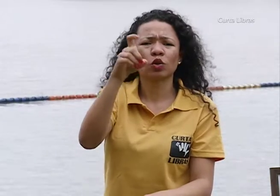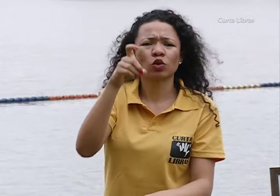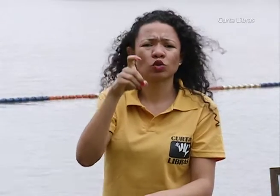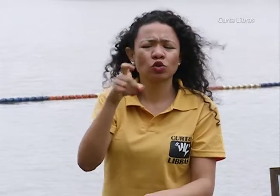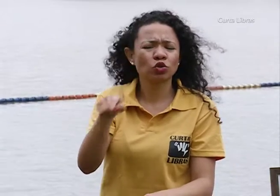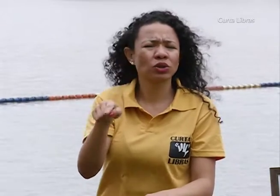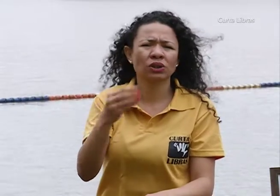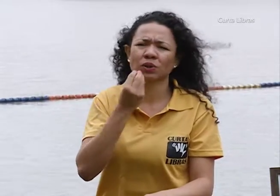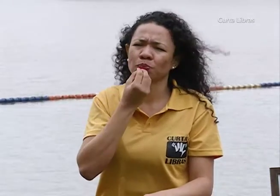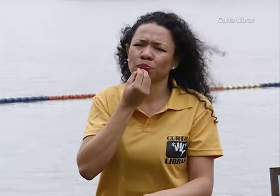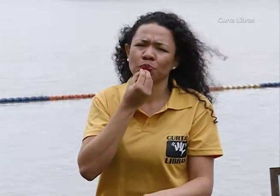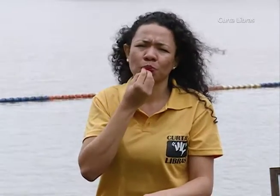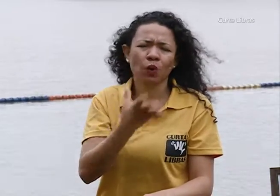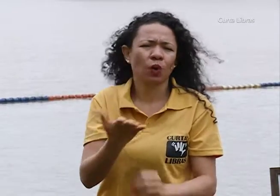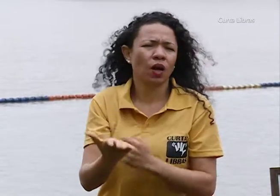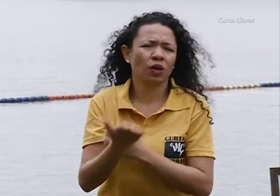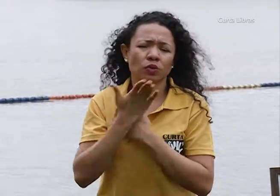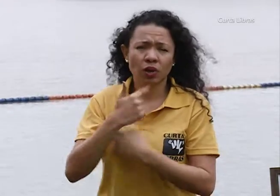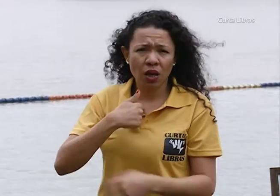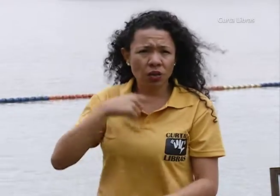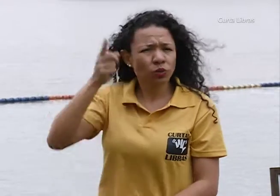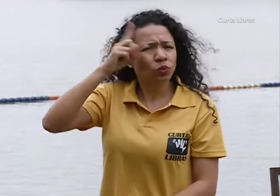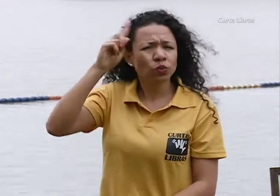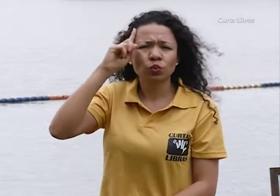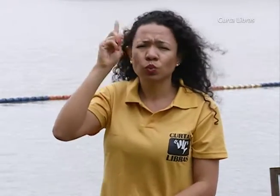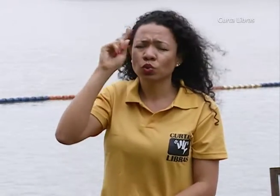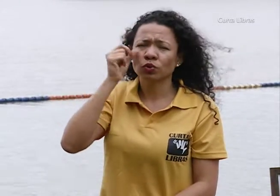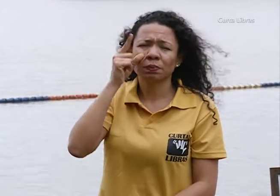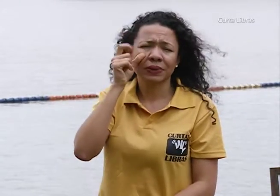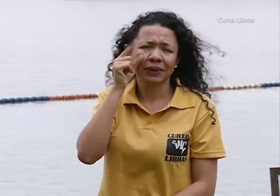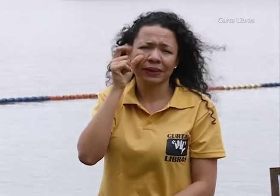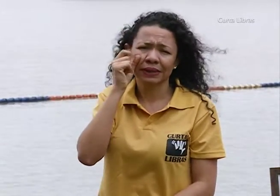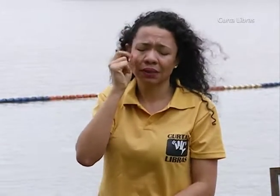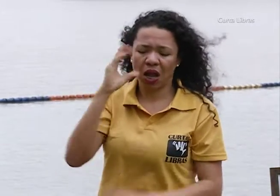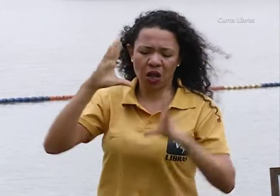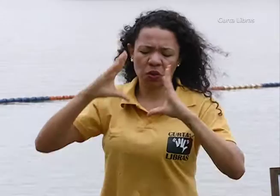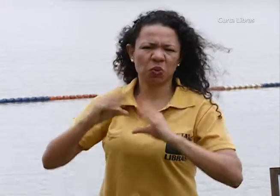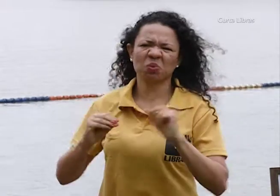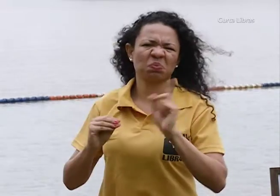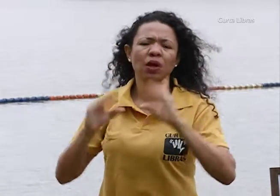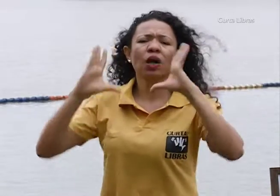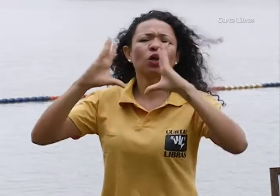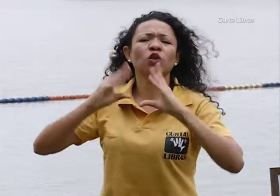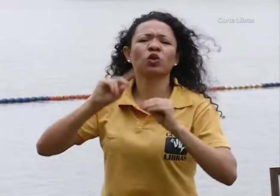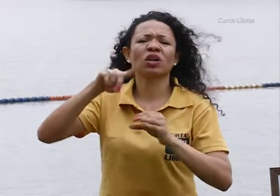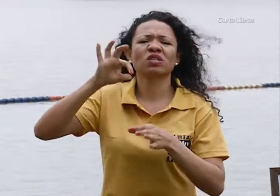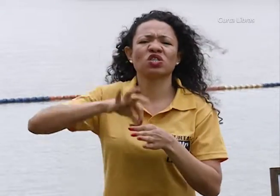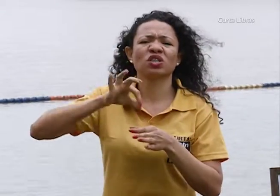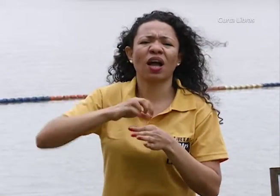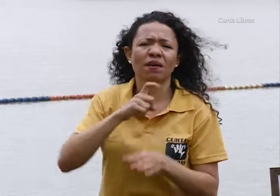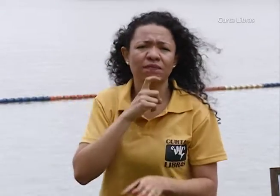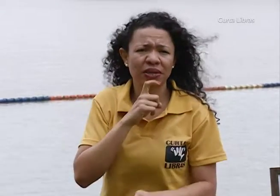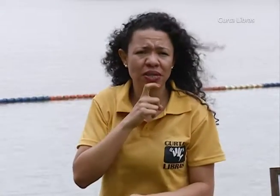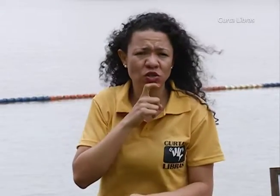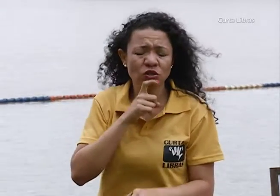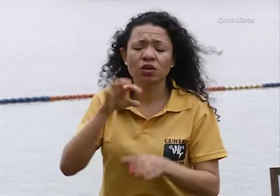depois, se você se sentir mal por ter exagerado, pode no outro dia pela manhã beber um detox, que é muito bom e ajuda a ter esse